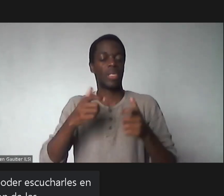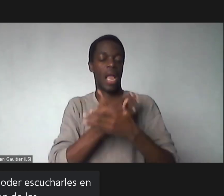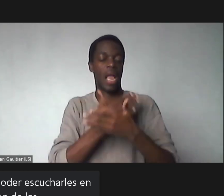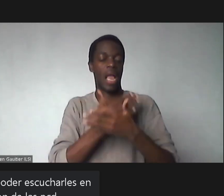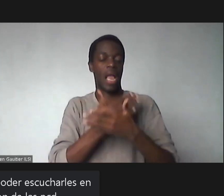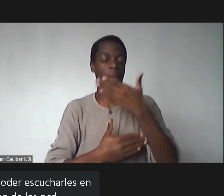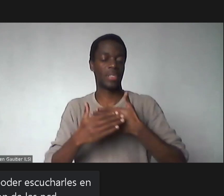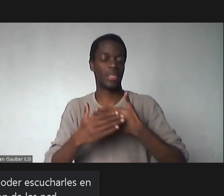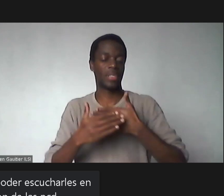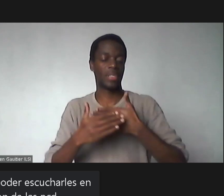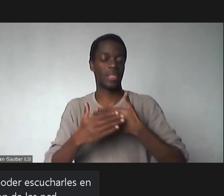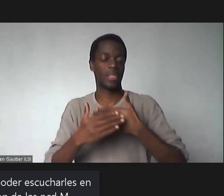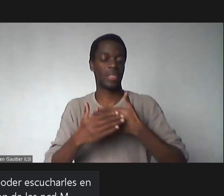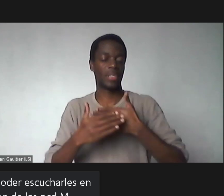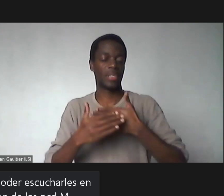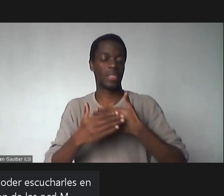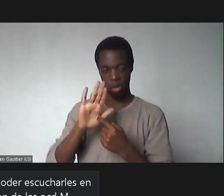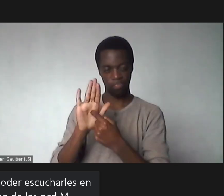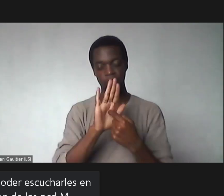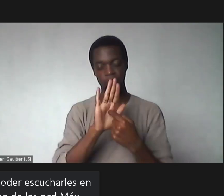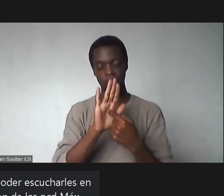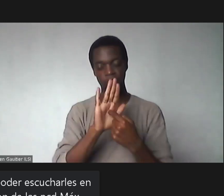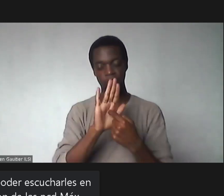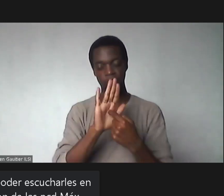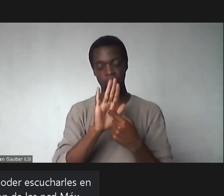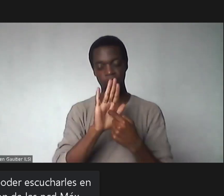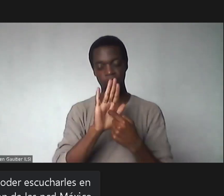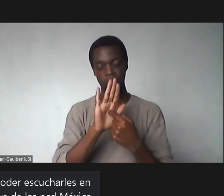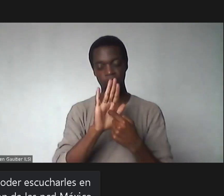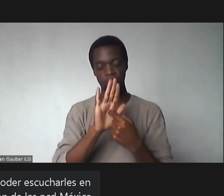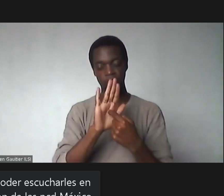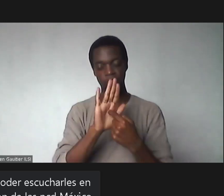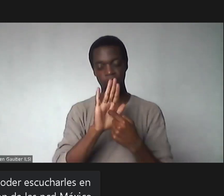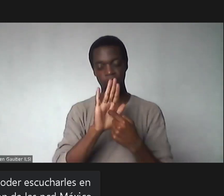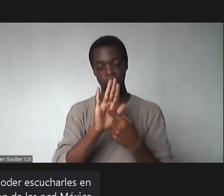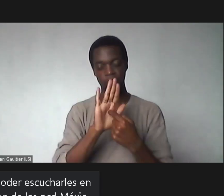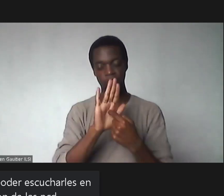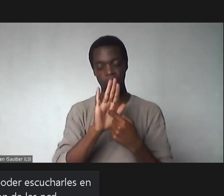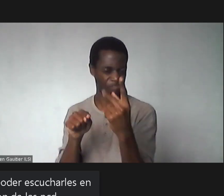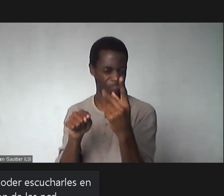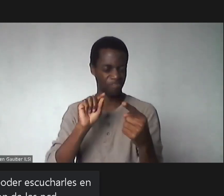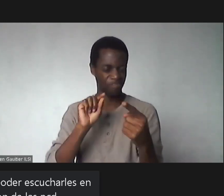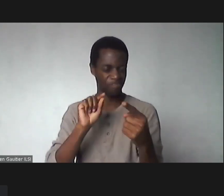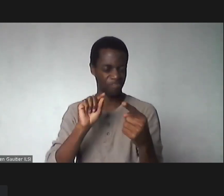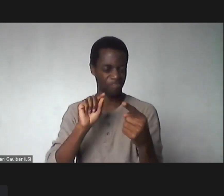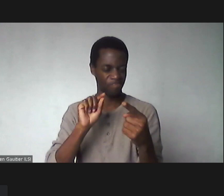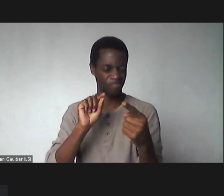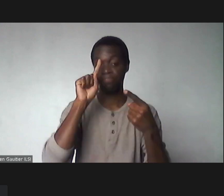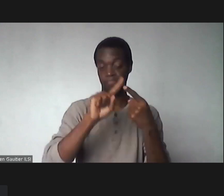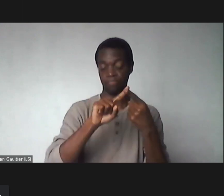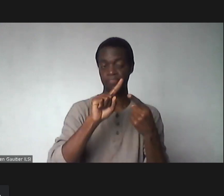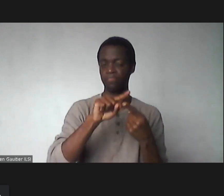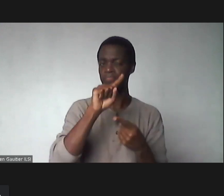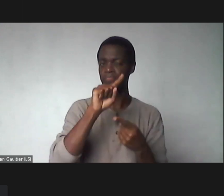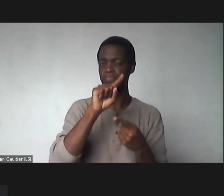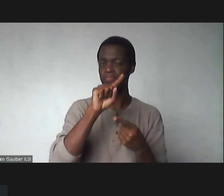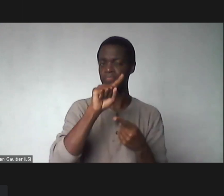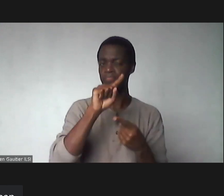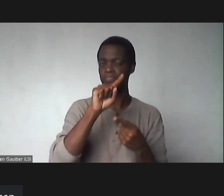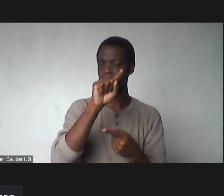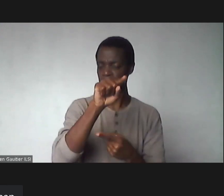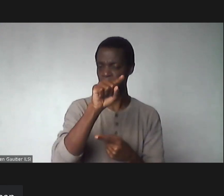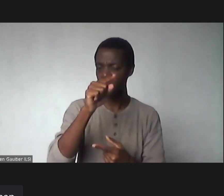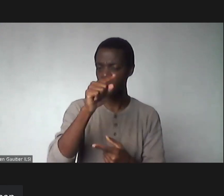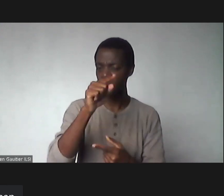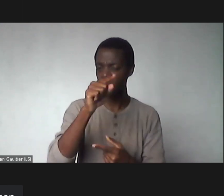muy concretos los que quisiera hacer a los panelistas. En primer lugar, es saber si tienen identificada alguna